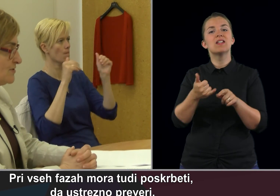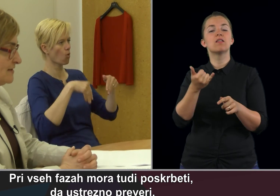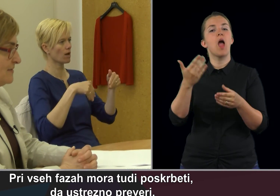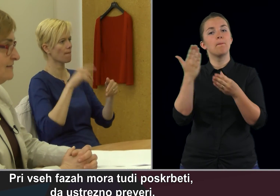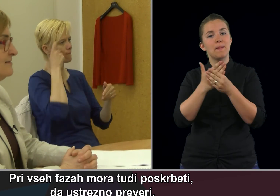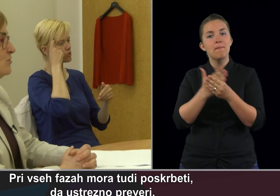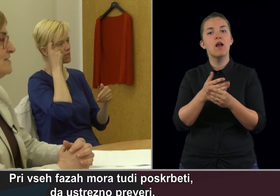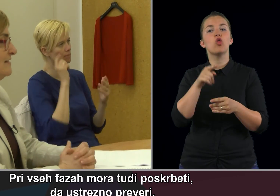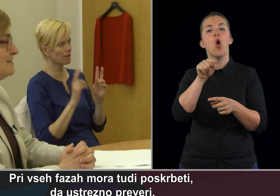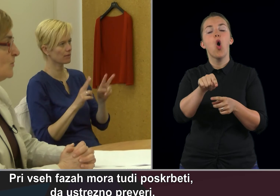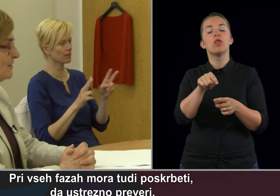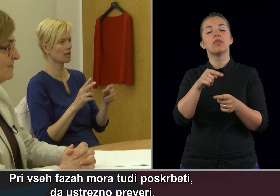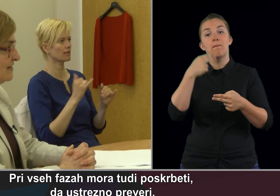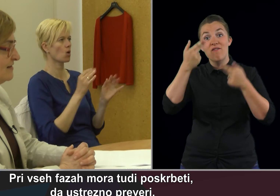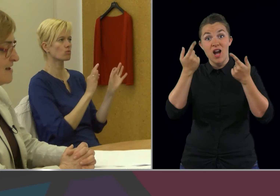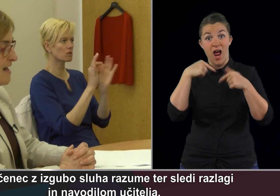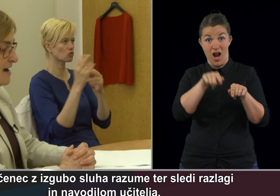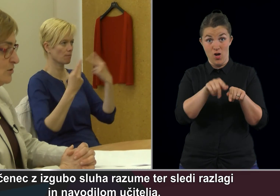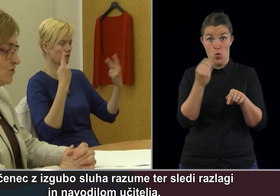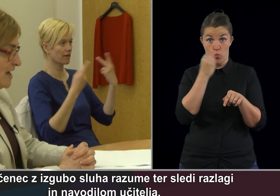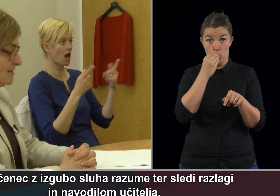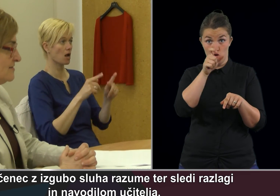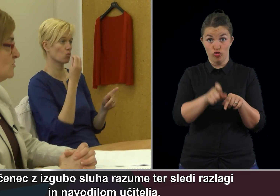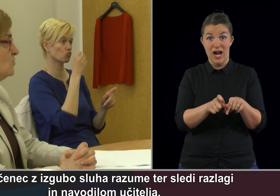tudi poskrbeti, da ustrezno preveri,